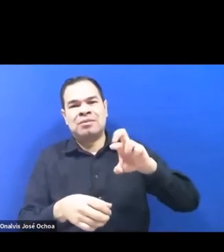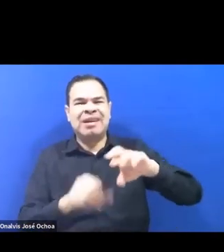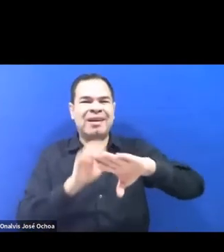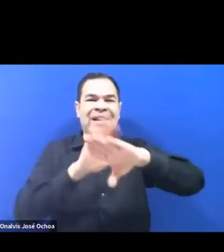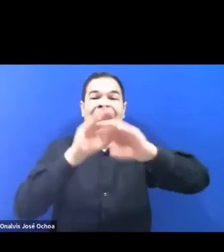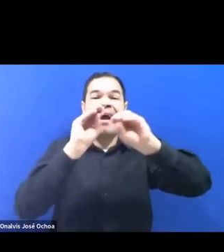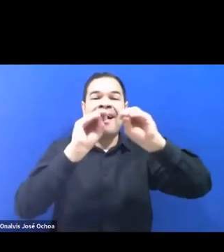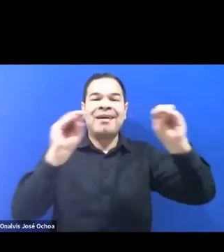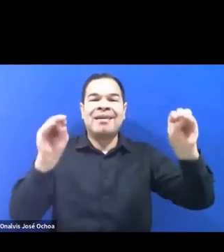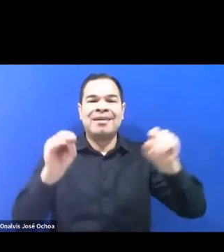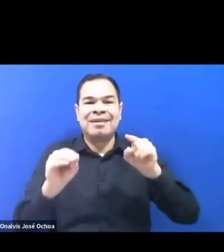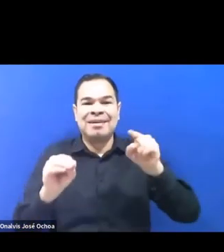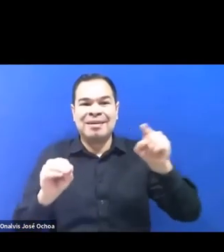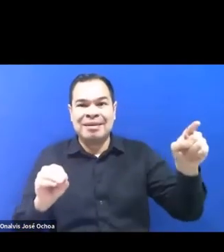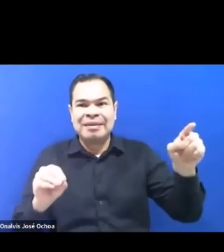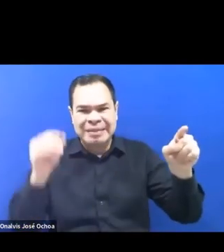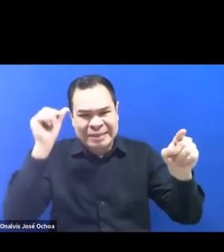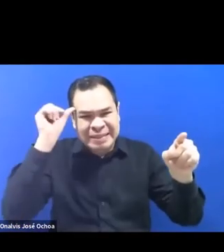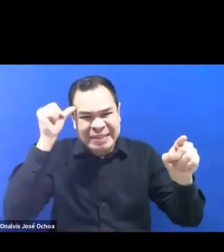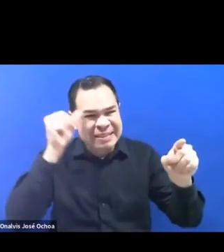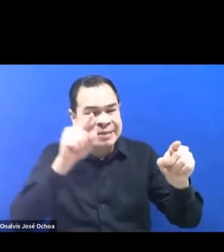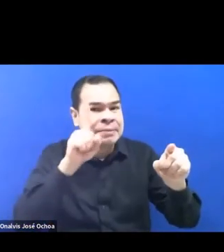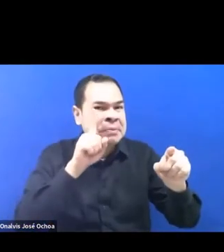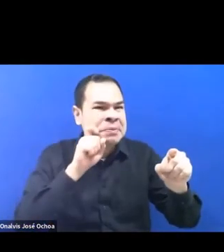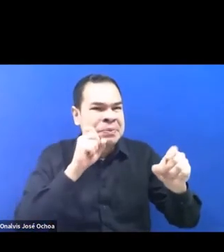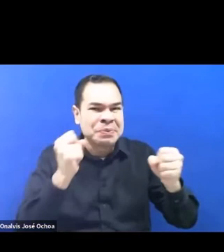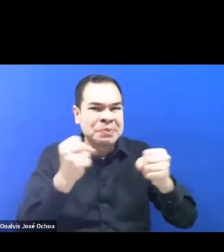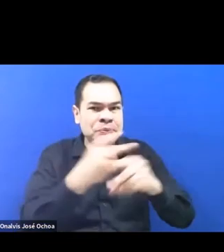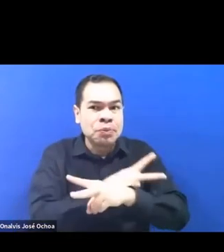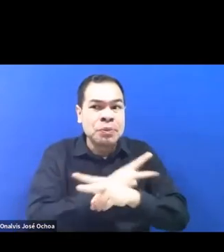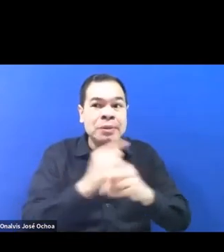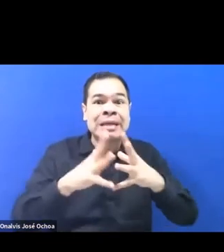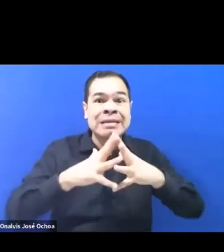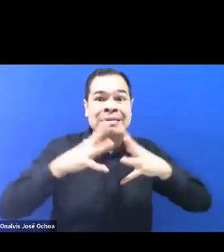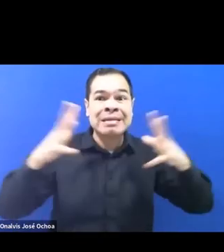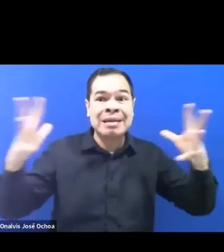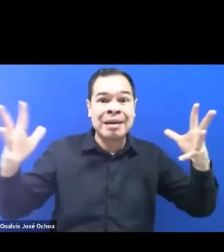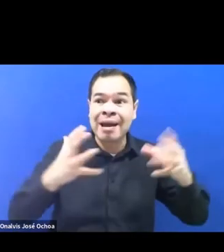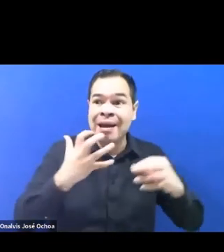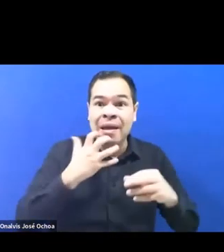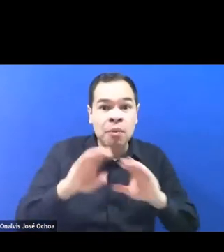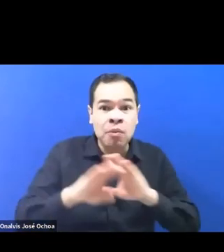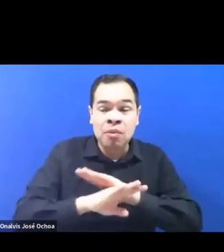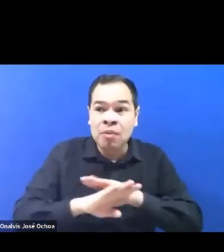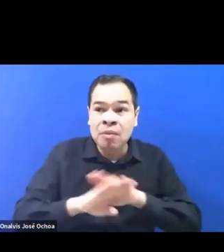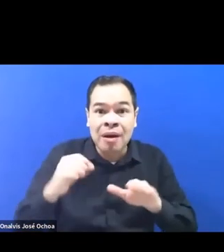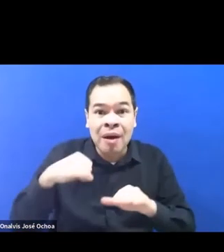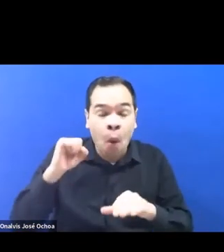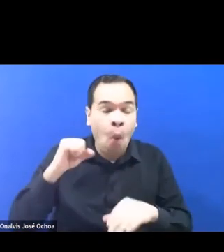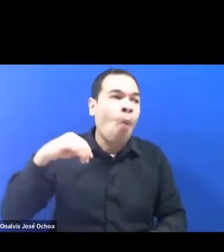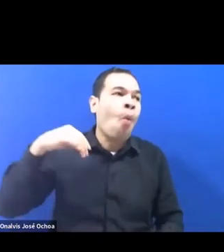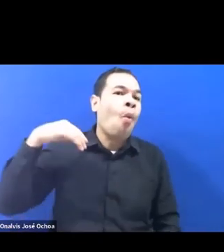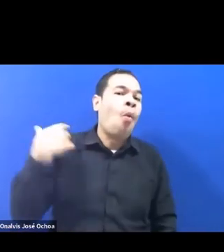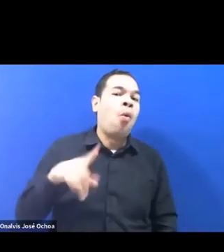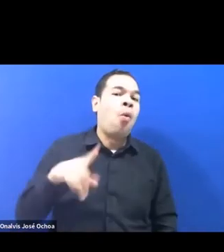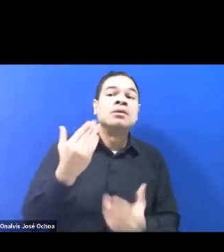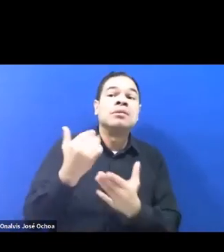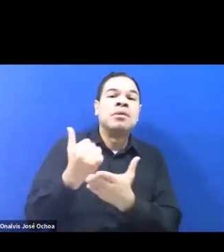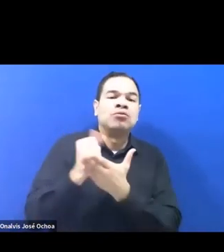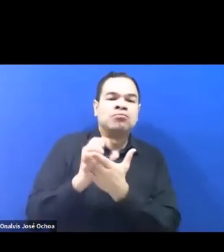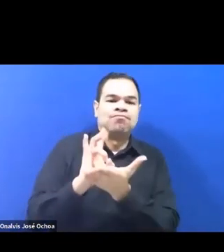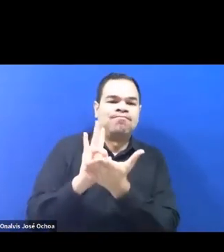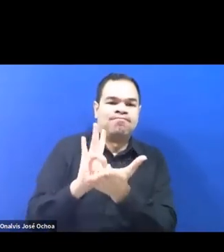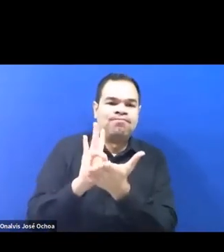apertura de un macrocaso en violencia sexual, que de concretarse tendría unas implicaciones tanto simbólicas